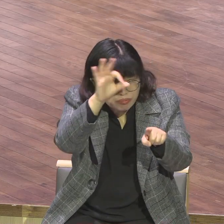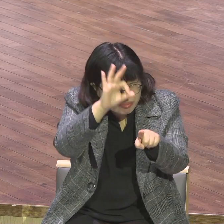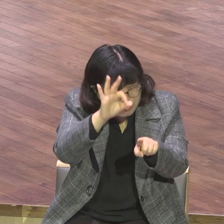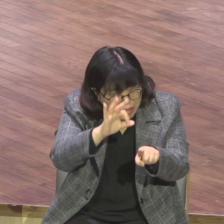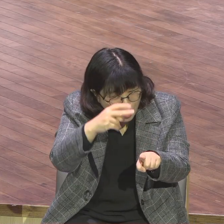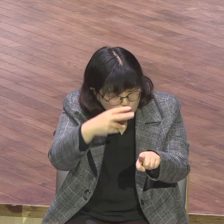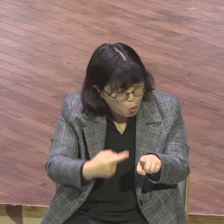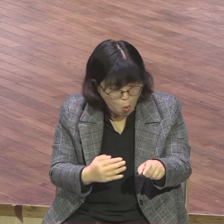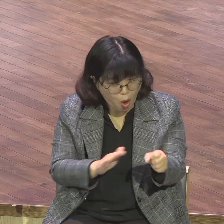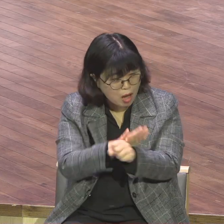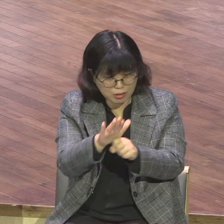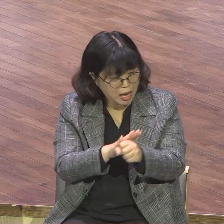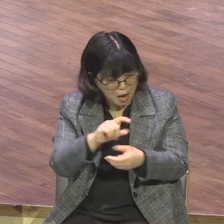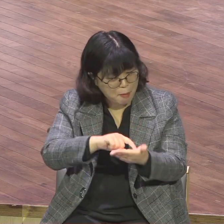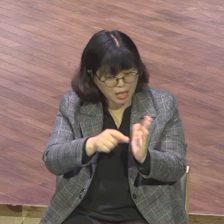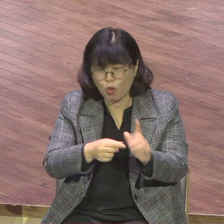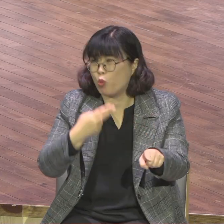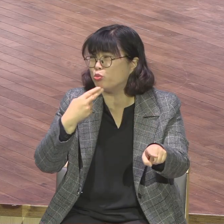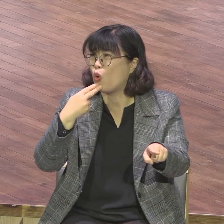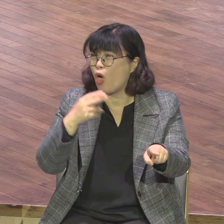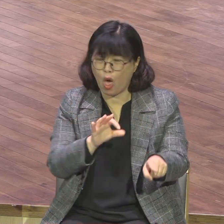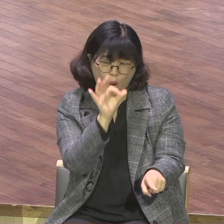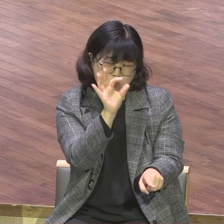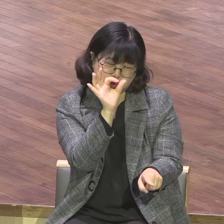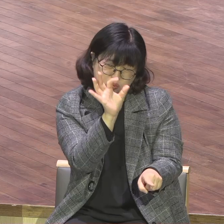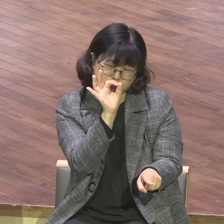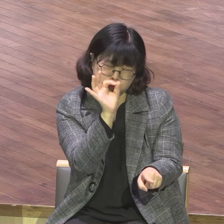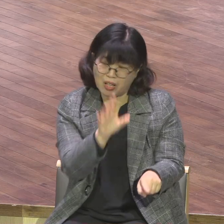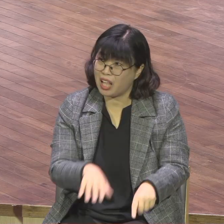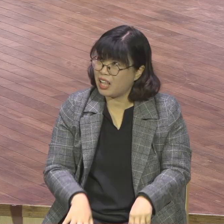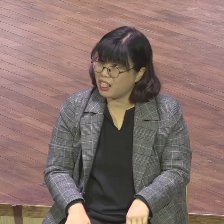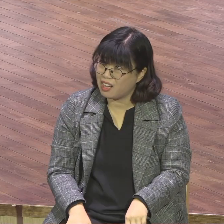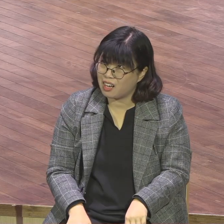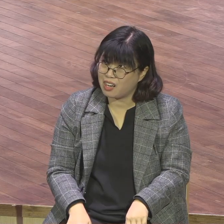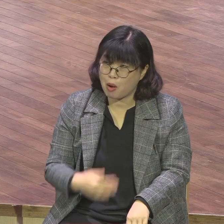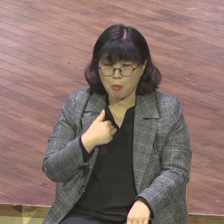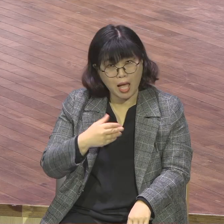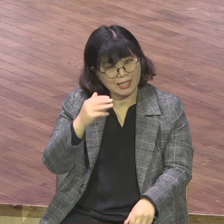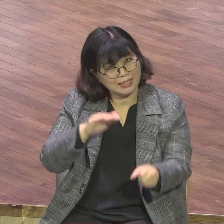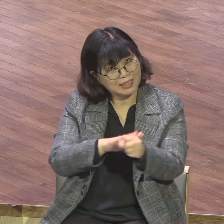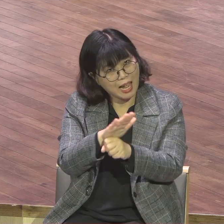사랑을 받게끔 뭐 해야 사랑하든지 말든지 할 거 아니에요.